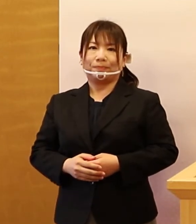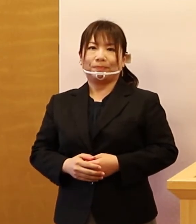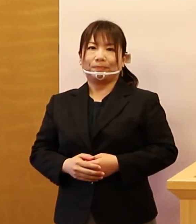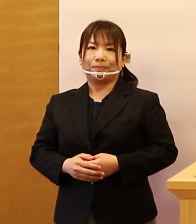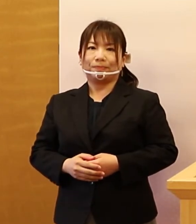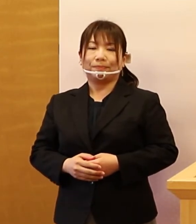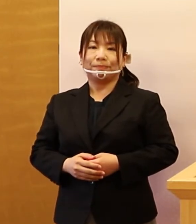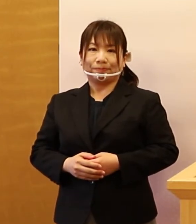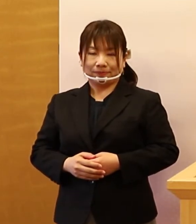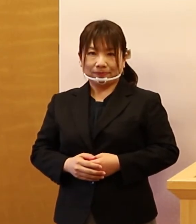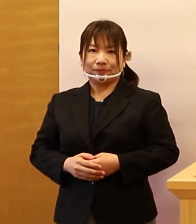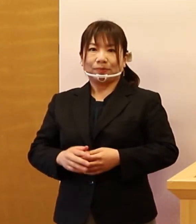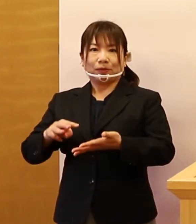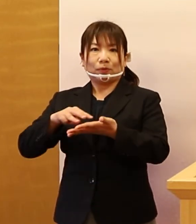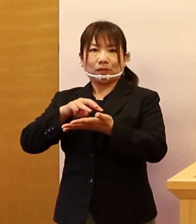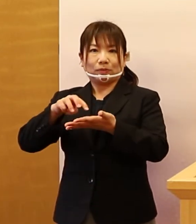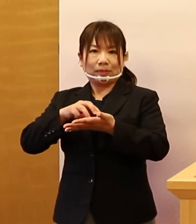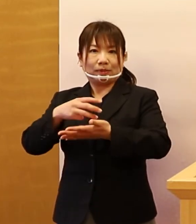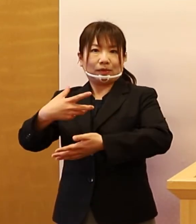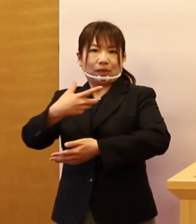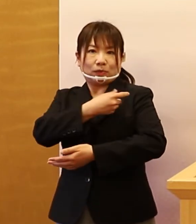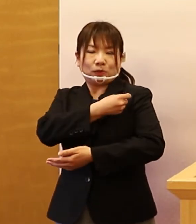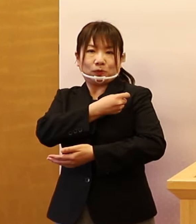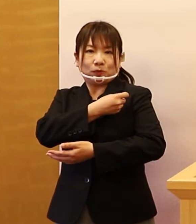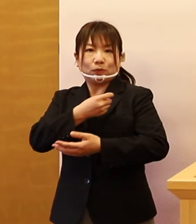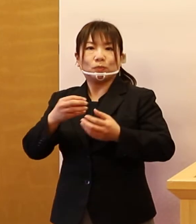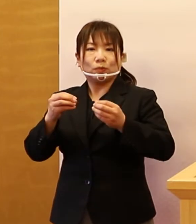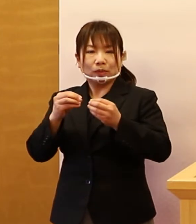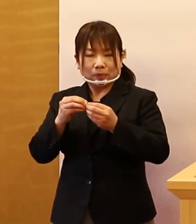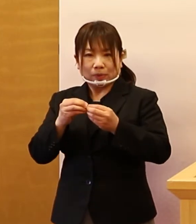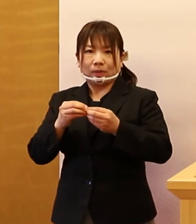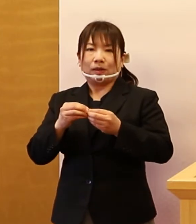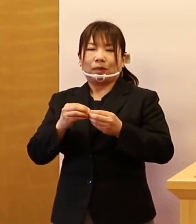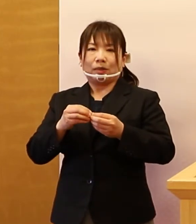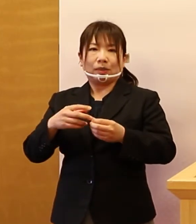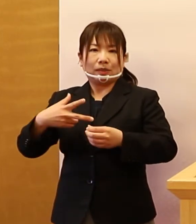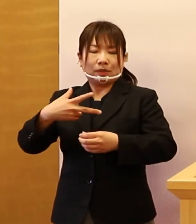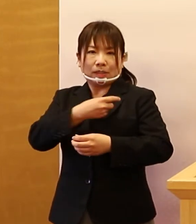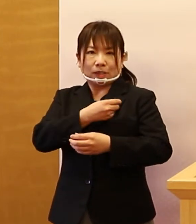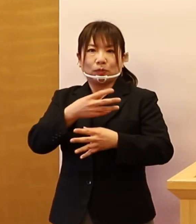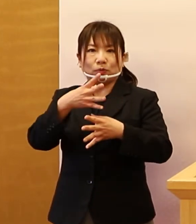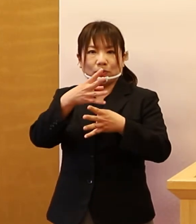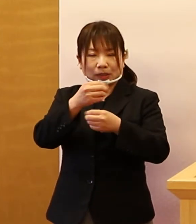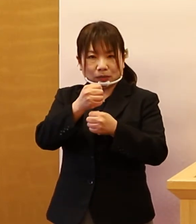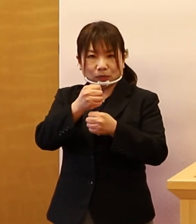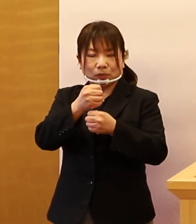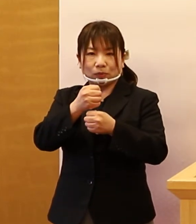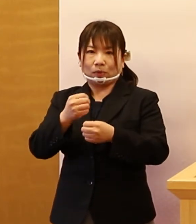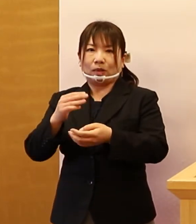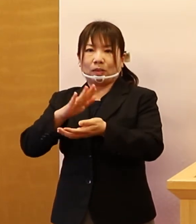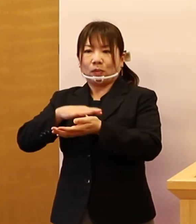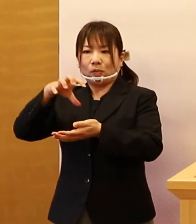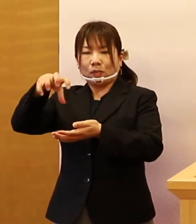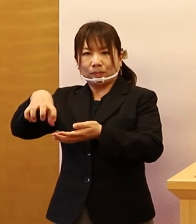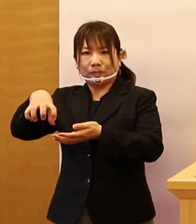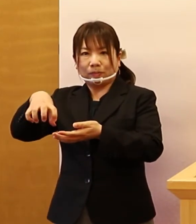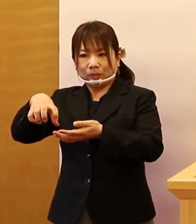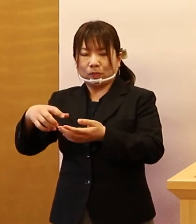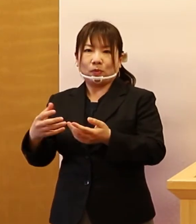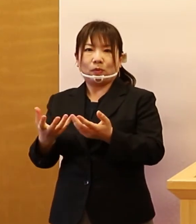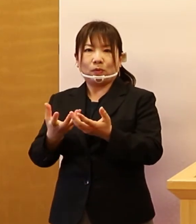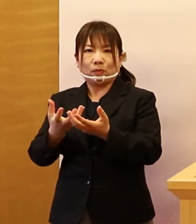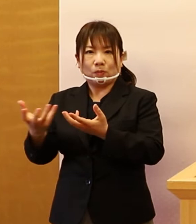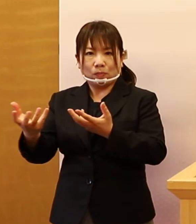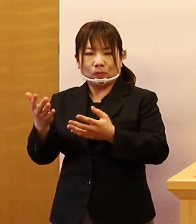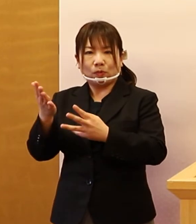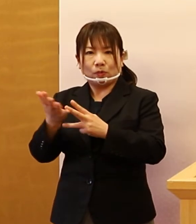ワクチン接種につきましては、集団接種の時期や医療機関を分けるなど混乱を避けなが